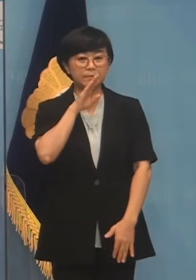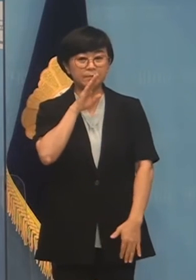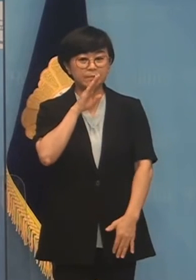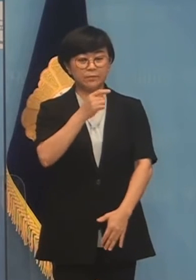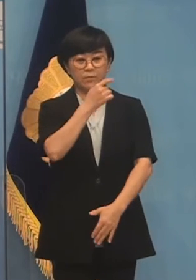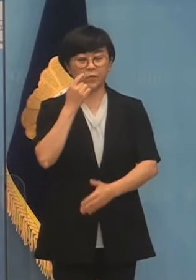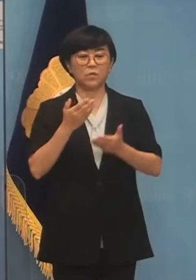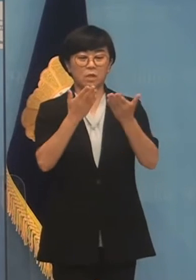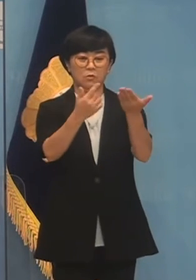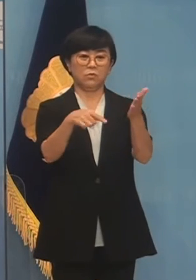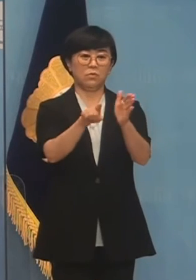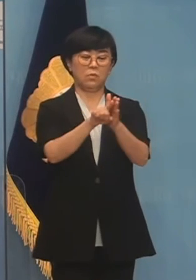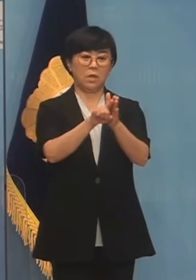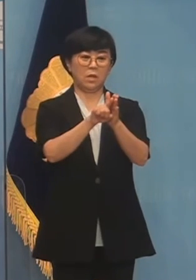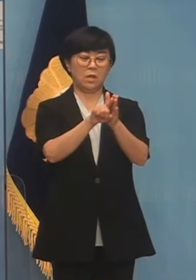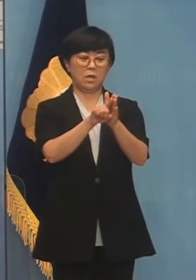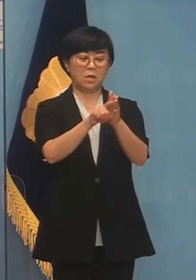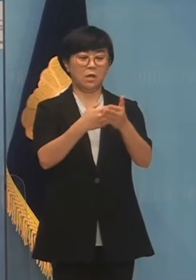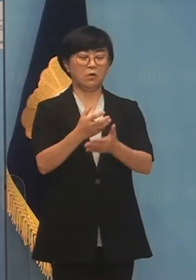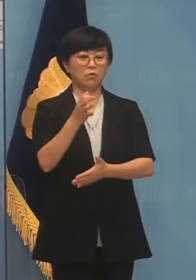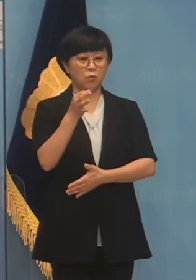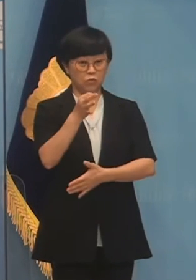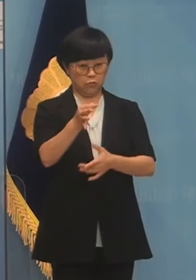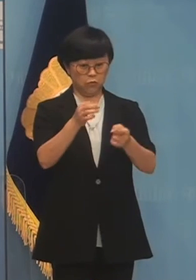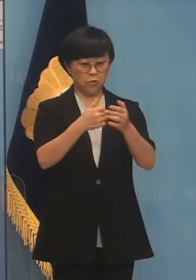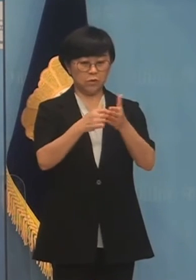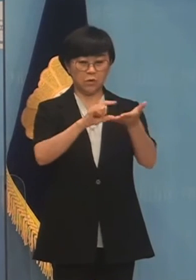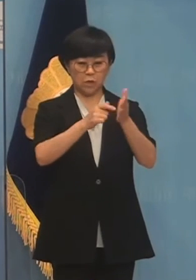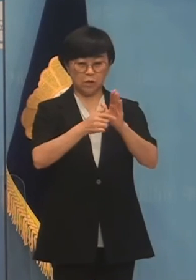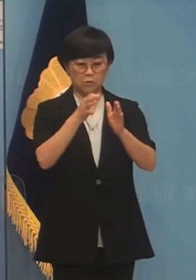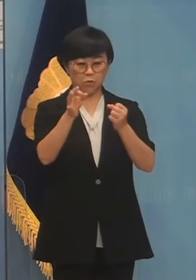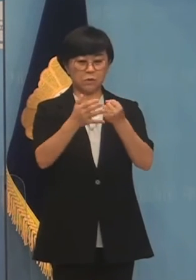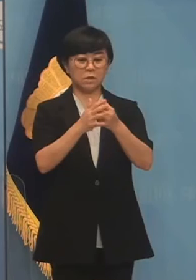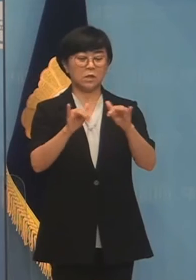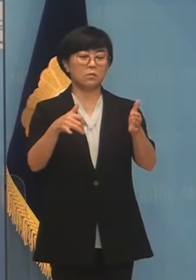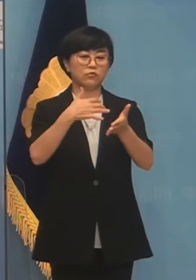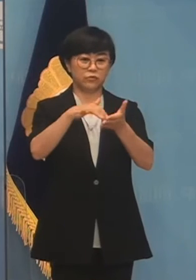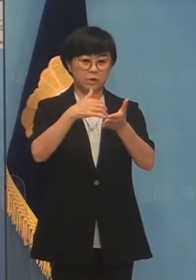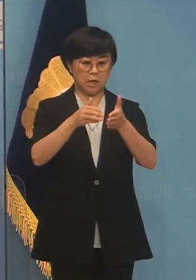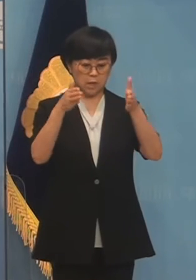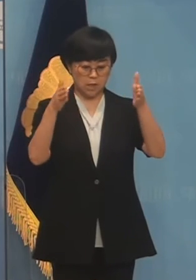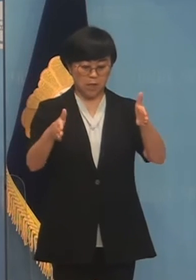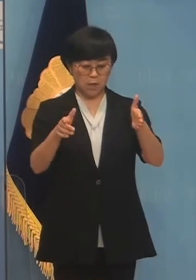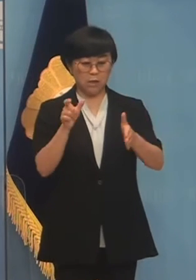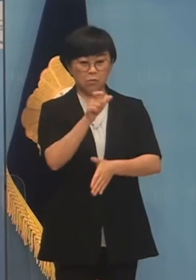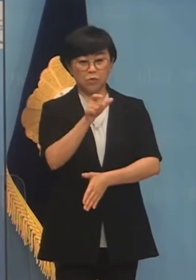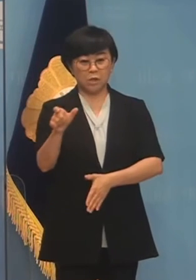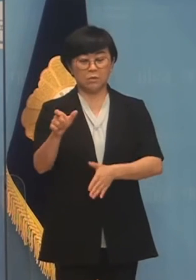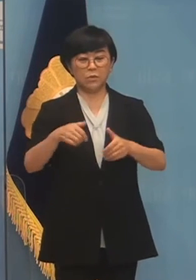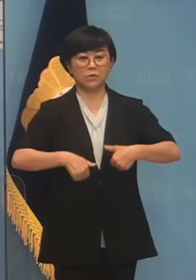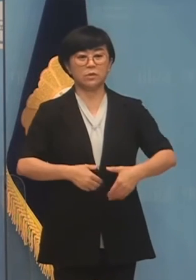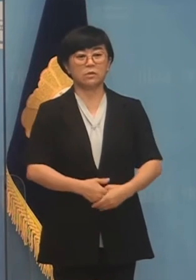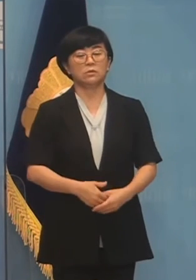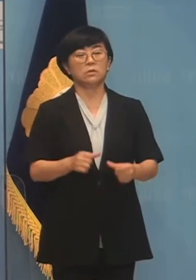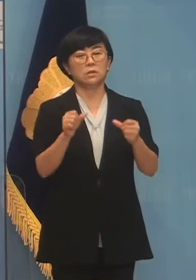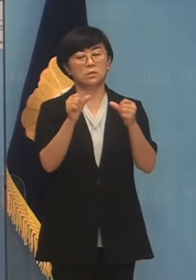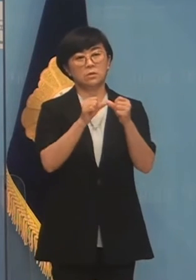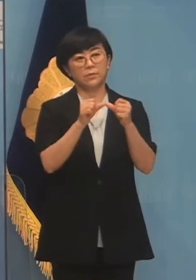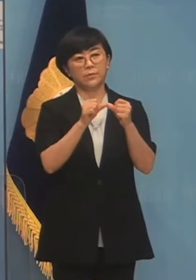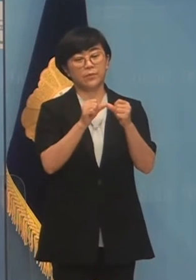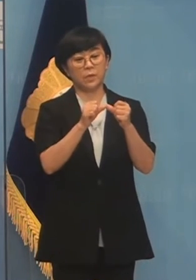실질적으로 보장하기 위해 적정 비용, 인력, 수행기간 보장이 명시돼야 합니다.